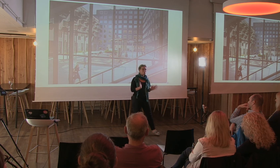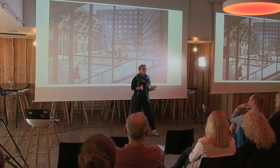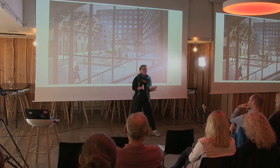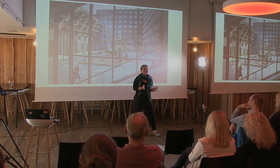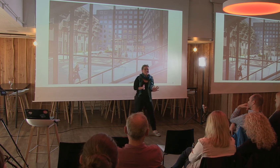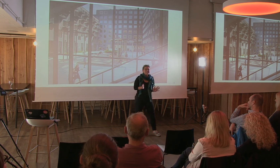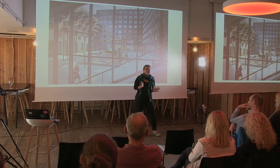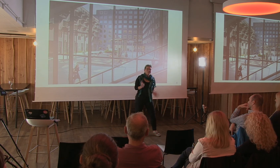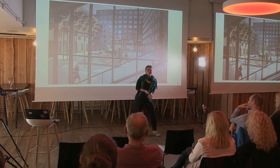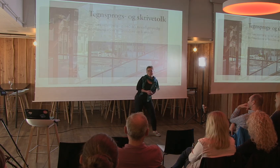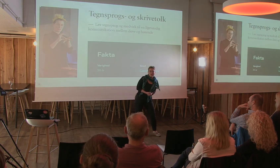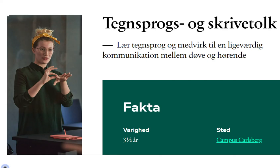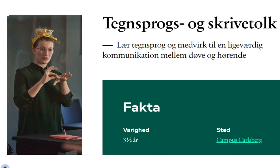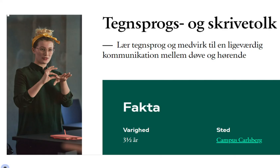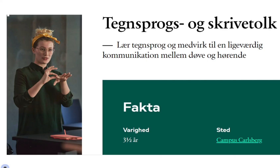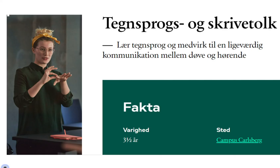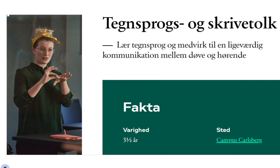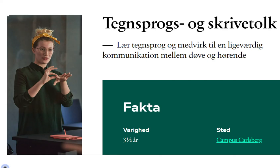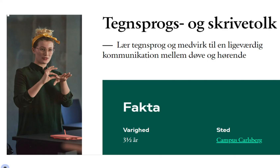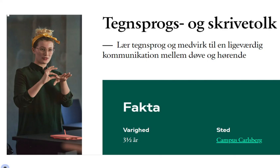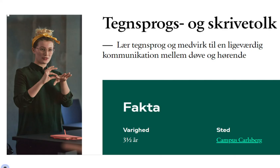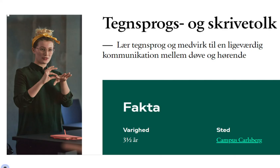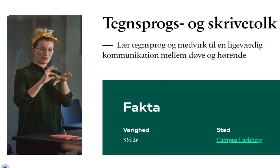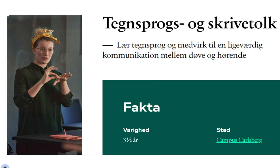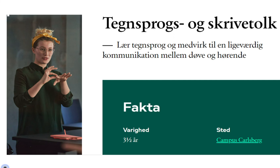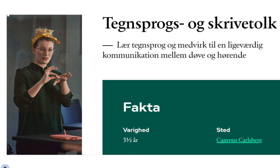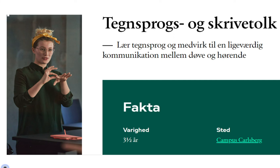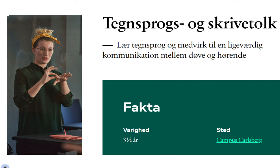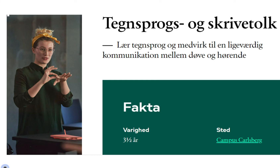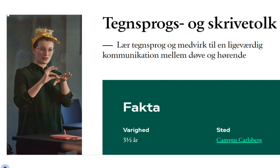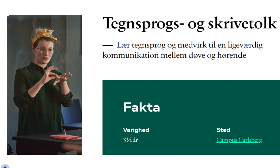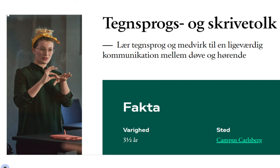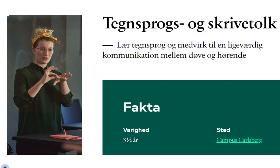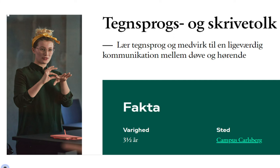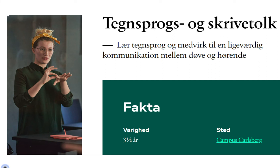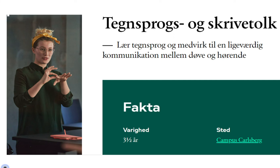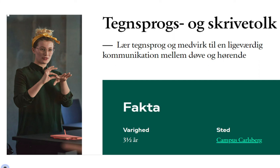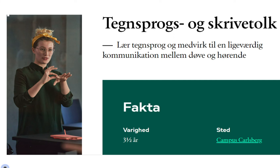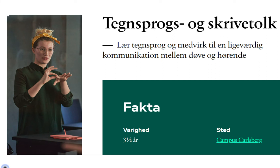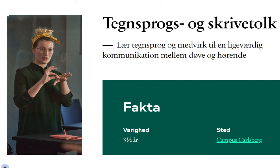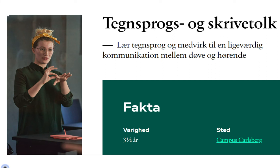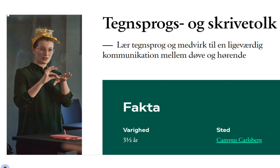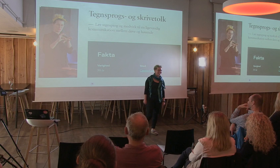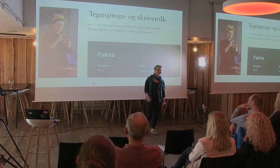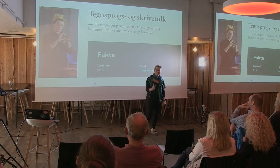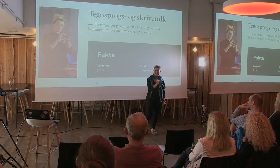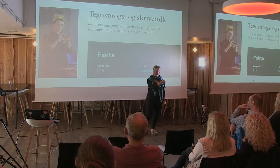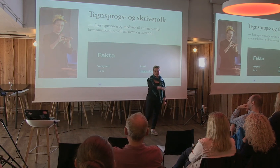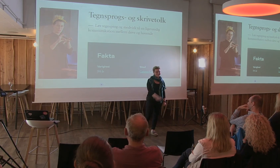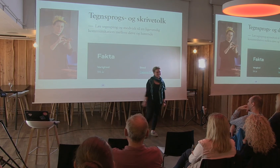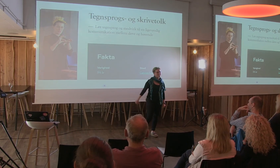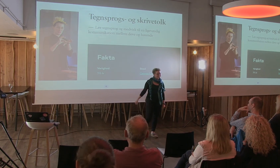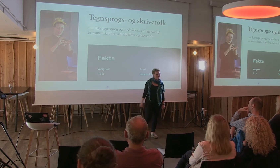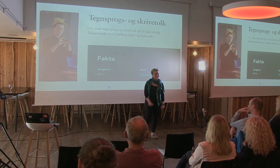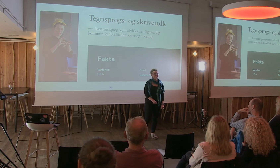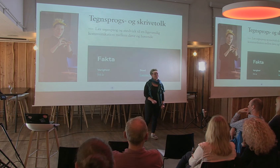Og hvis nogen sidder og tænker, det lyder da meget spændende, så skal man bare slå til, fordi man kan stadigvæk nå at blive optaget. Der er